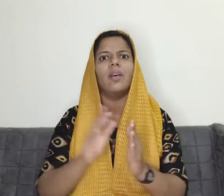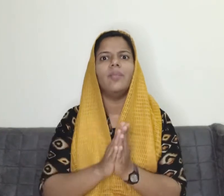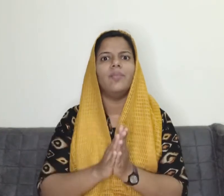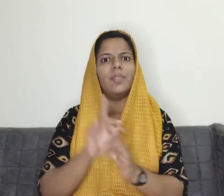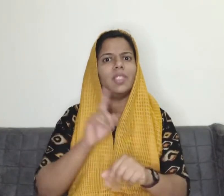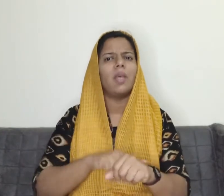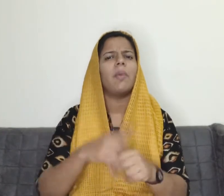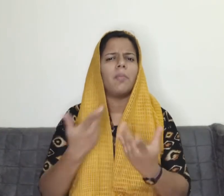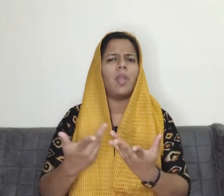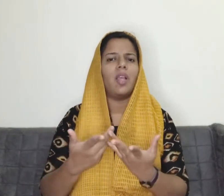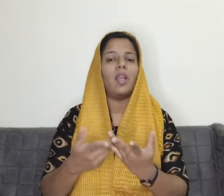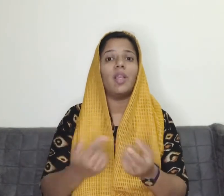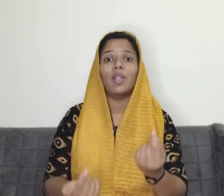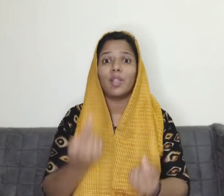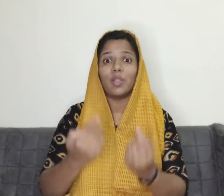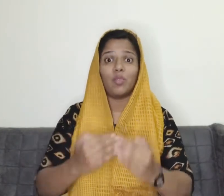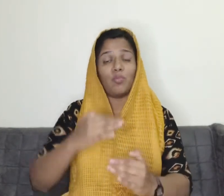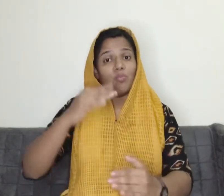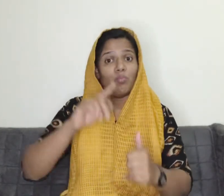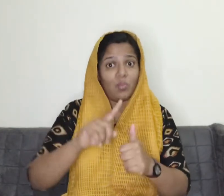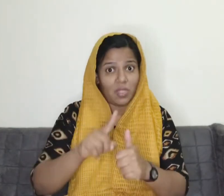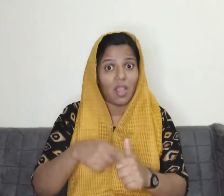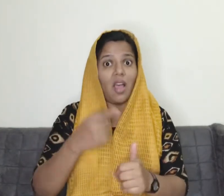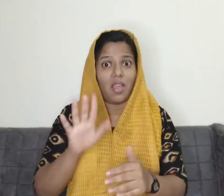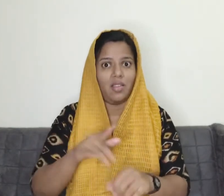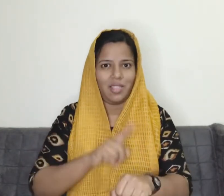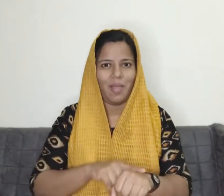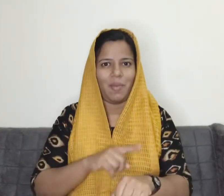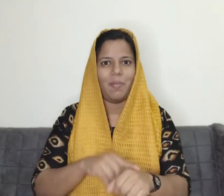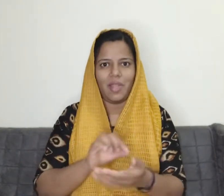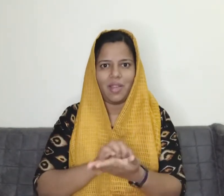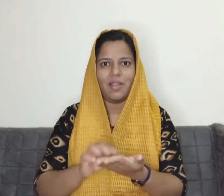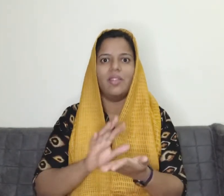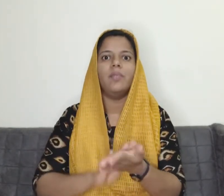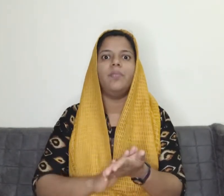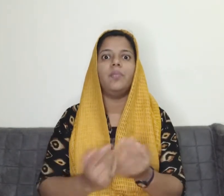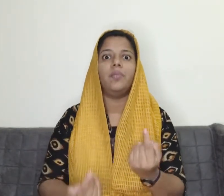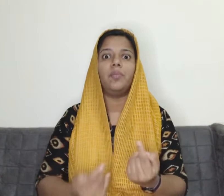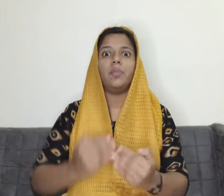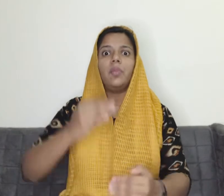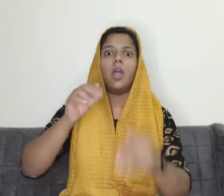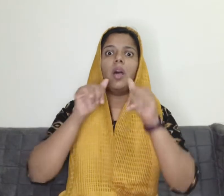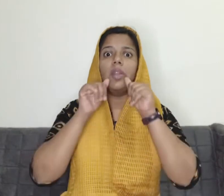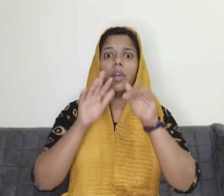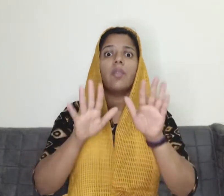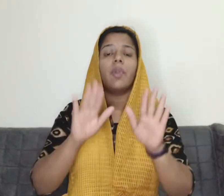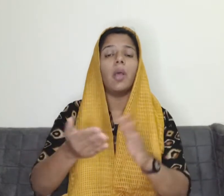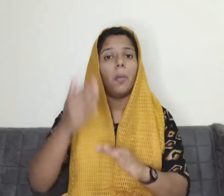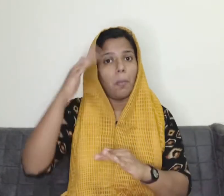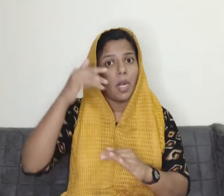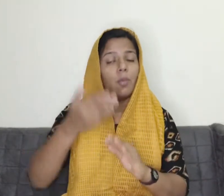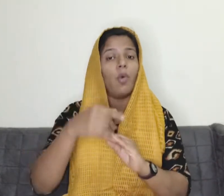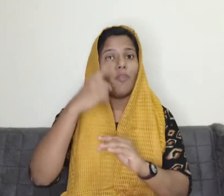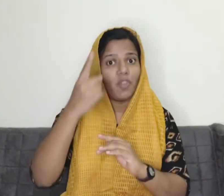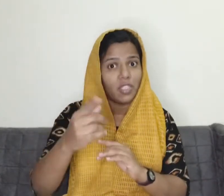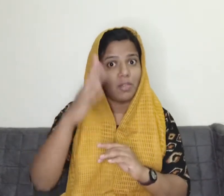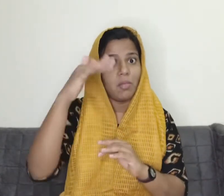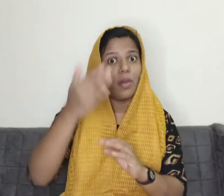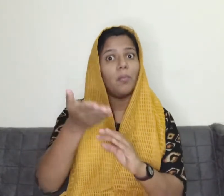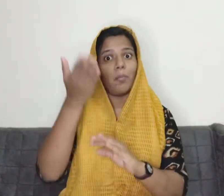എഴുതുന്ന കാലഘട്ടം ഓർക്കണം. കൃഷി ഏറ്റവും പ്രധാനമായി നടക്കുന്ന കാലഘട്ടത്തിലാണ്. അപ്പോൾ കൃഷി അനുഗ്രഹമായി തീരാൻ അതിന് മുൻമഴയും വേണം, പിന്മഴയും